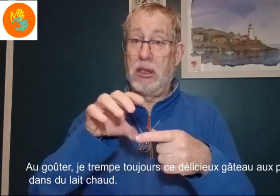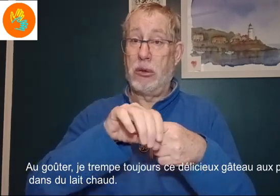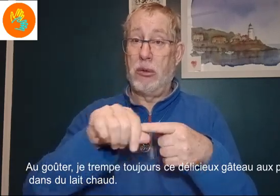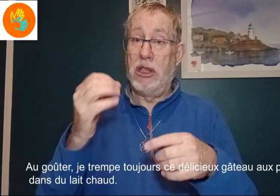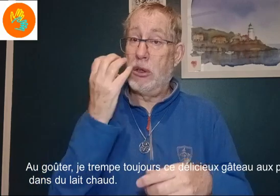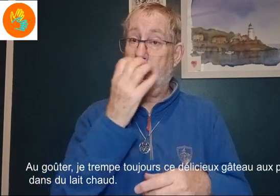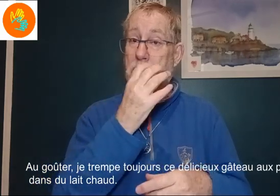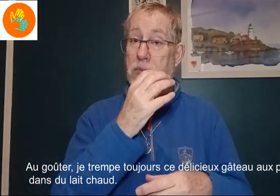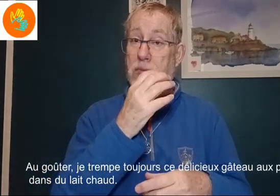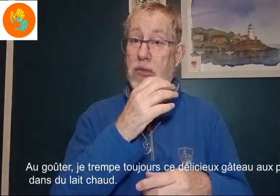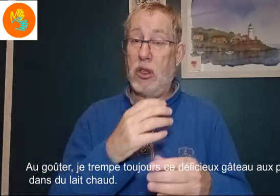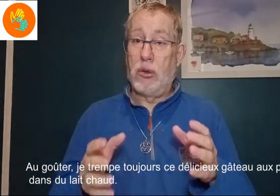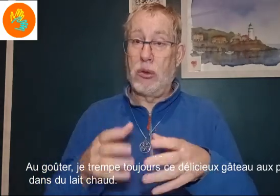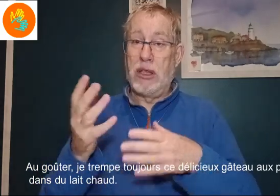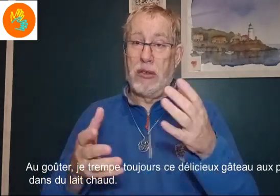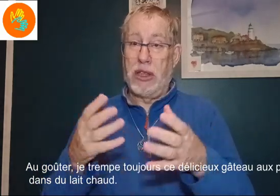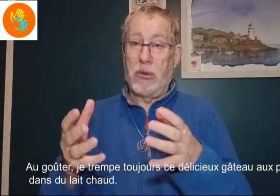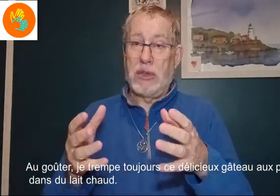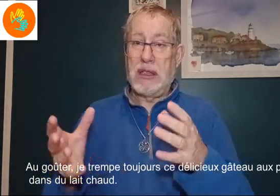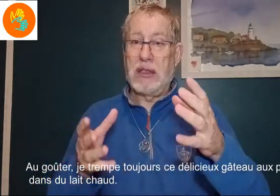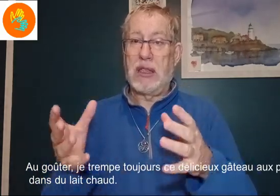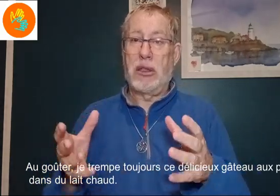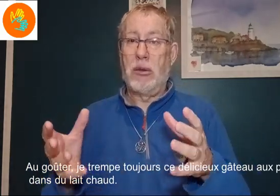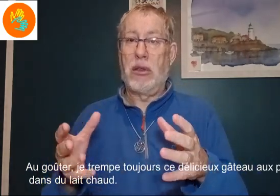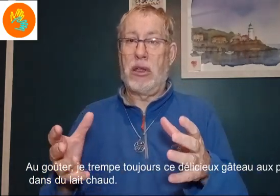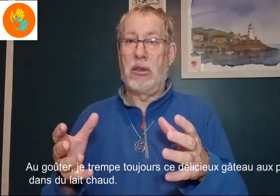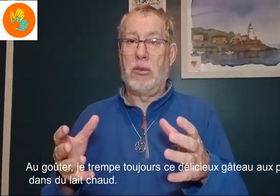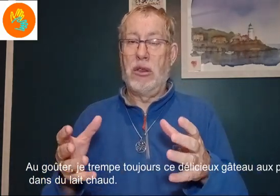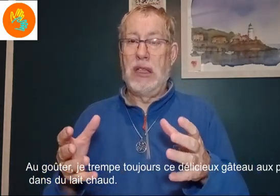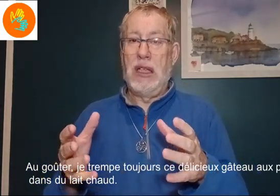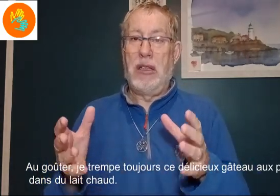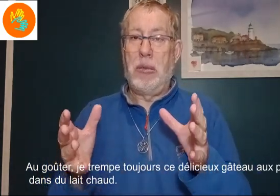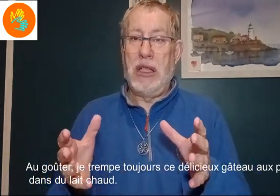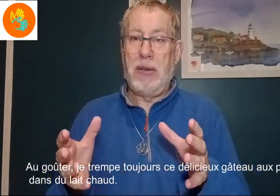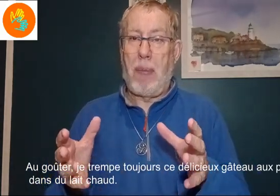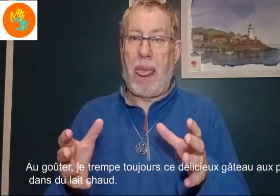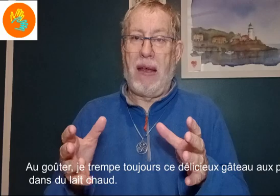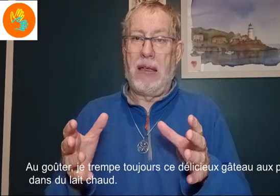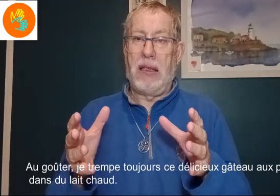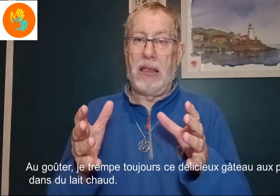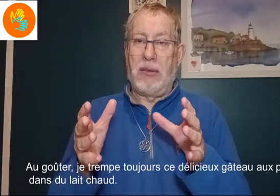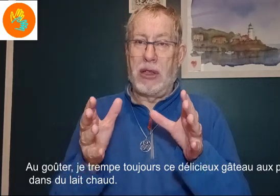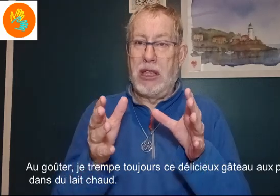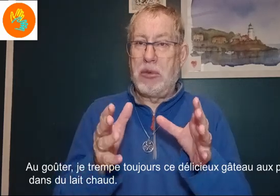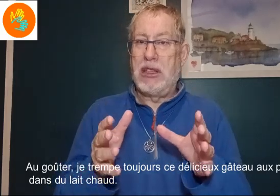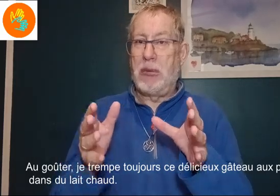a du lait chaud. Donc, vous voyez, tout ça, ça s'articule correctement, mais il faut y aller petit à